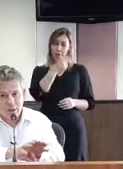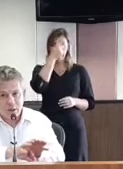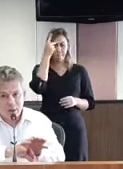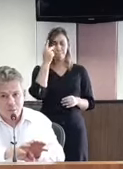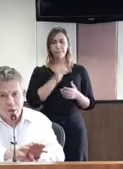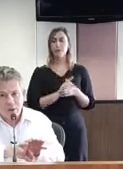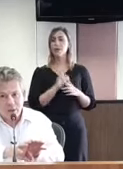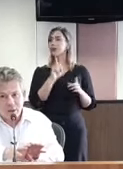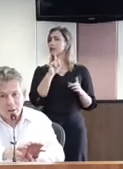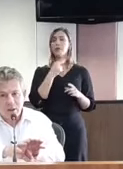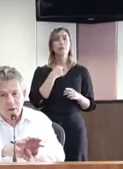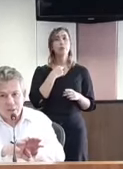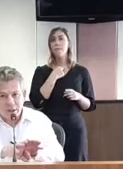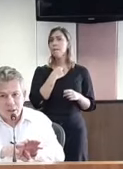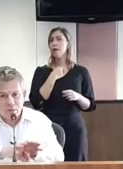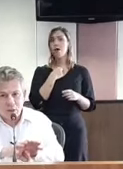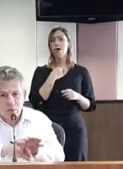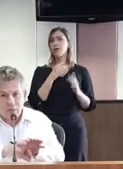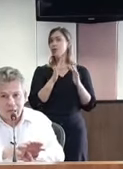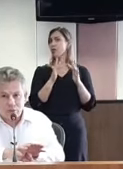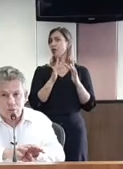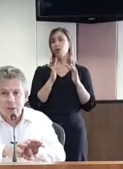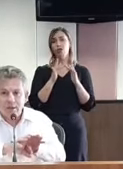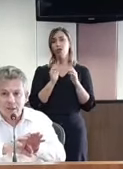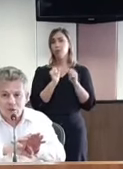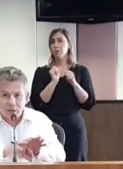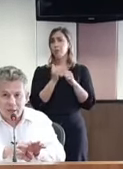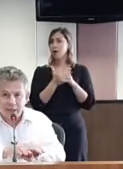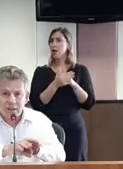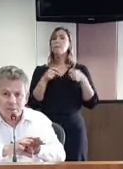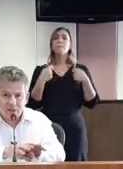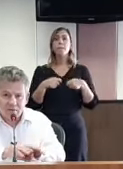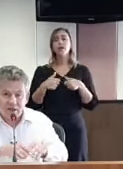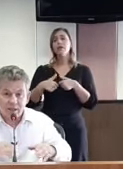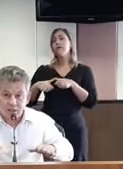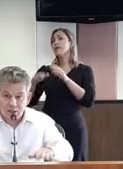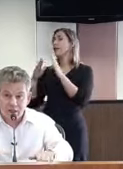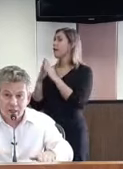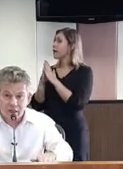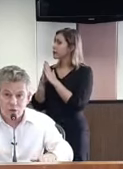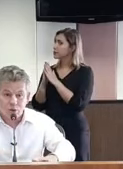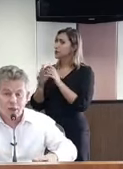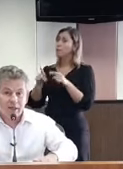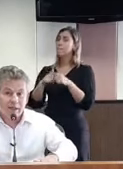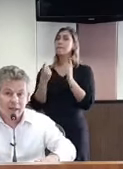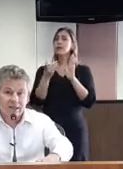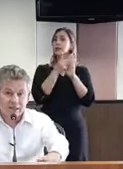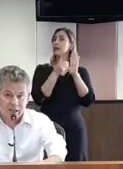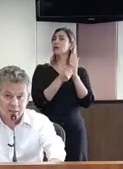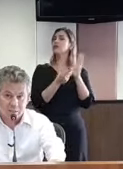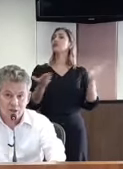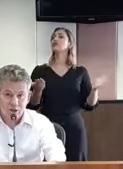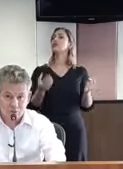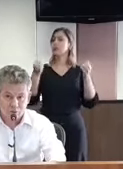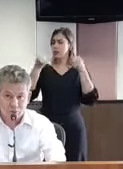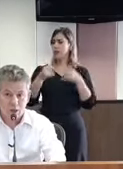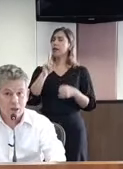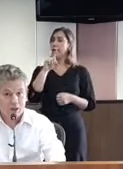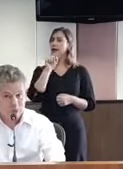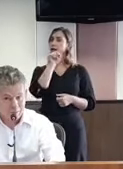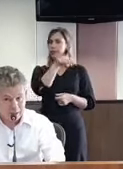pessoas não podem ter, de maneira nenhuma, contato, ser isoladas, serem preservadas. E esse decreto de hoje traz exatamente